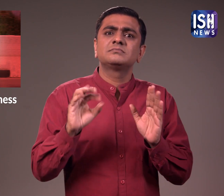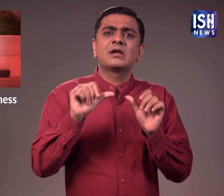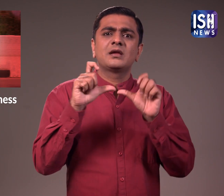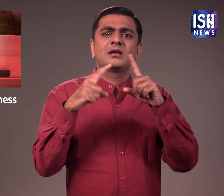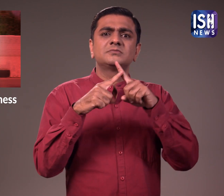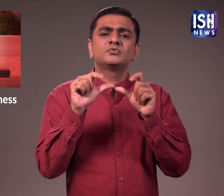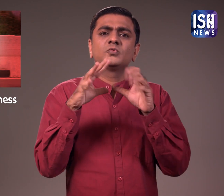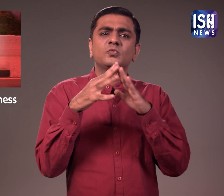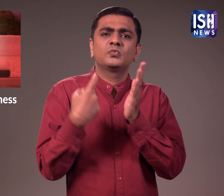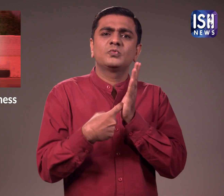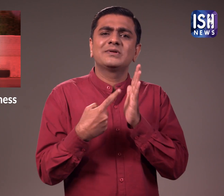क्यों नहीं अभी